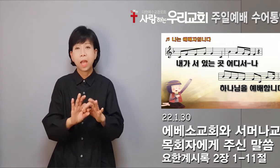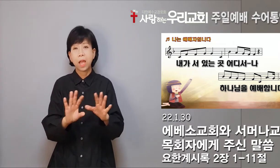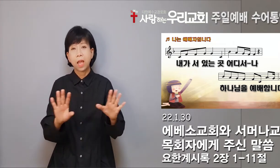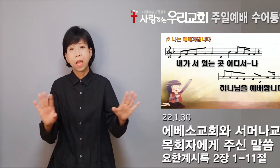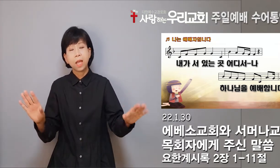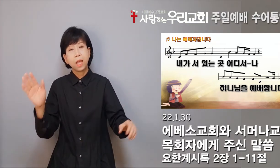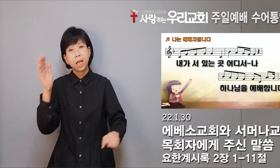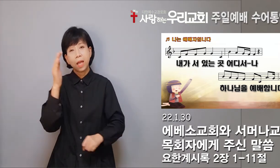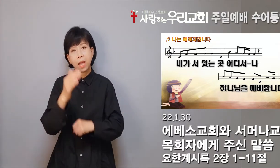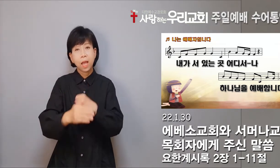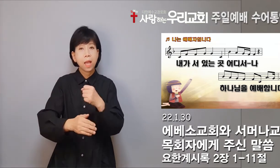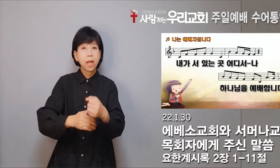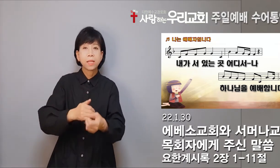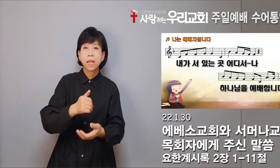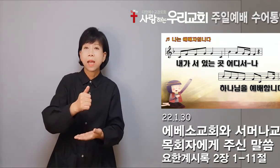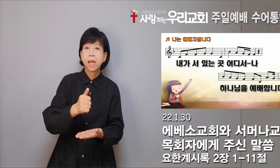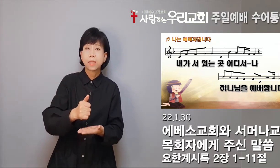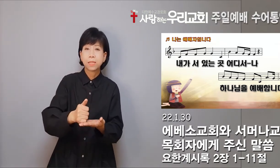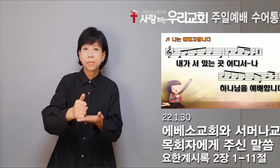어디서나